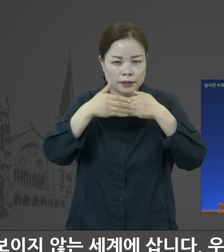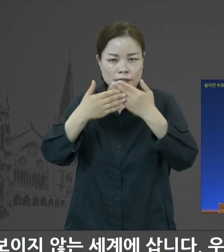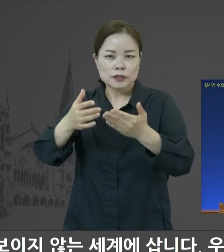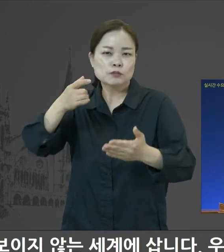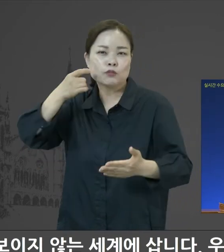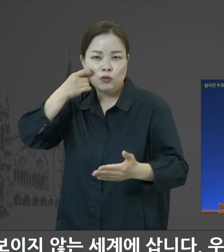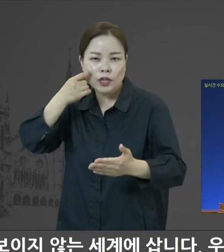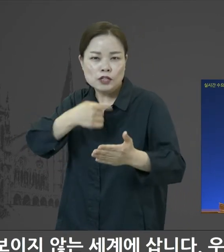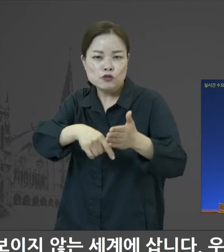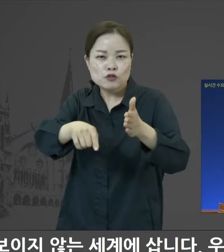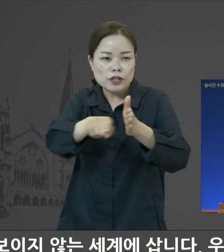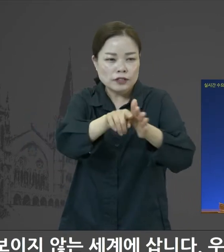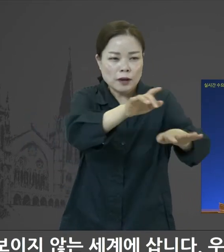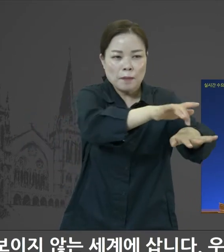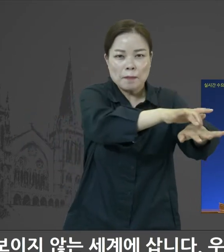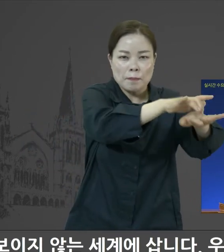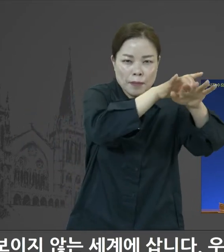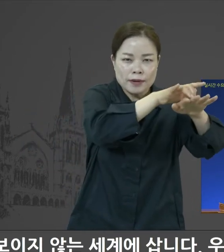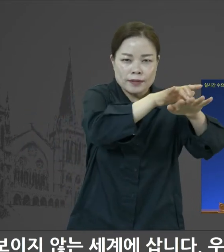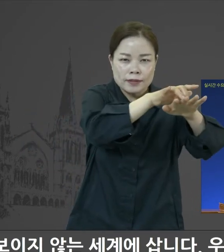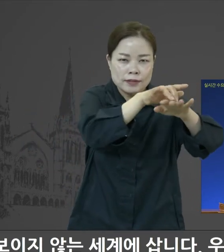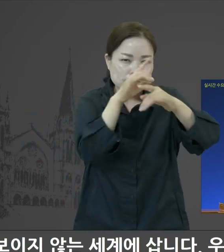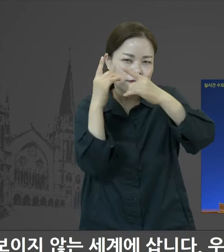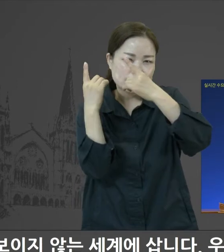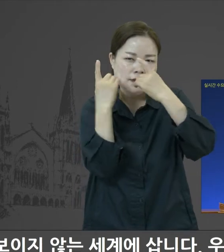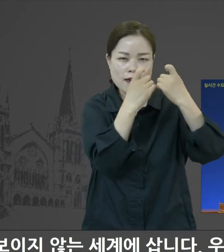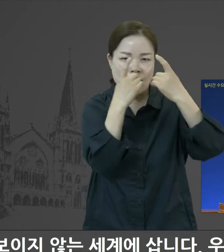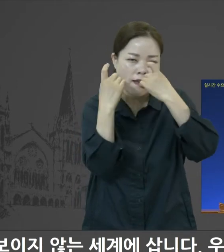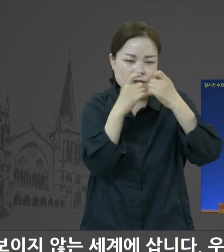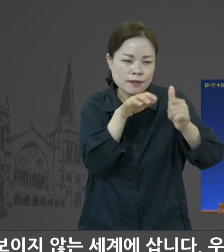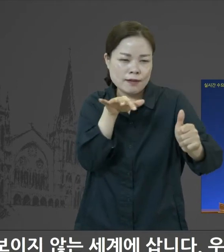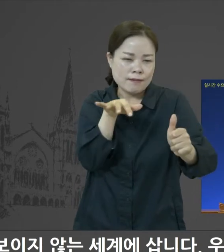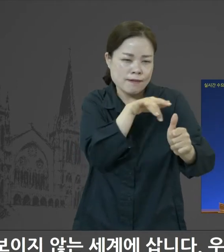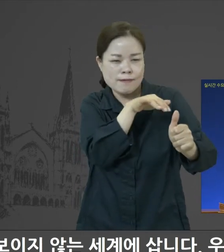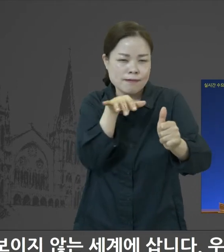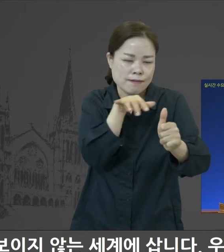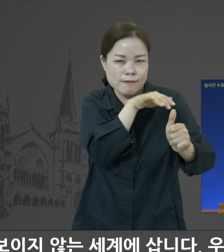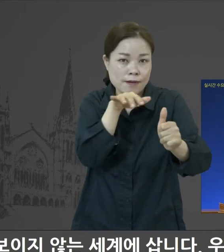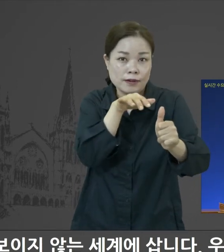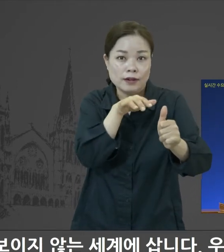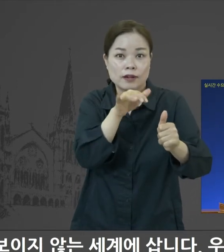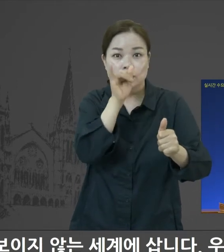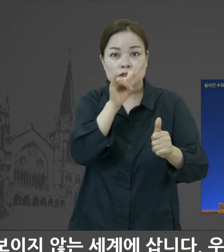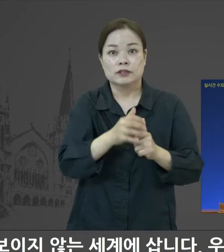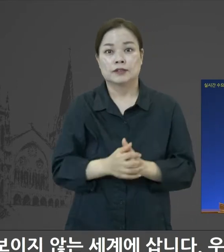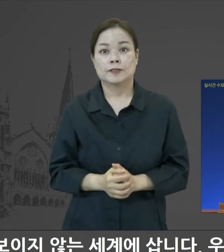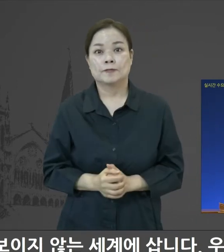못하도록 마귀는 발악을 하고 간계를 꾸밉니다.